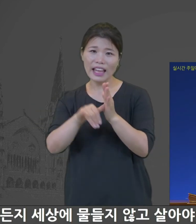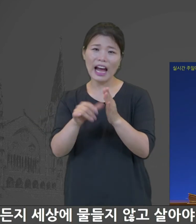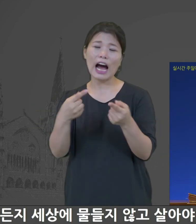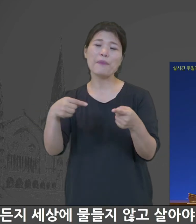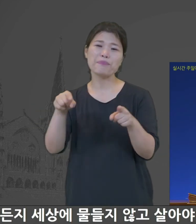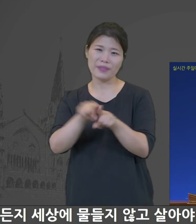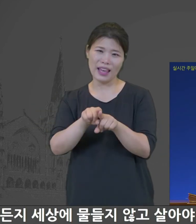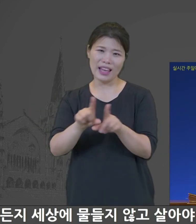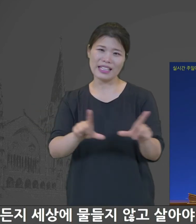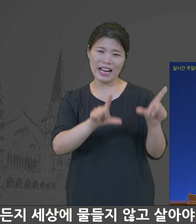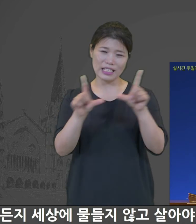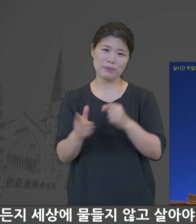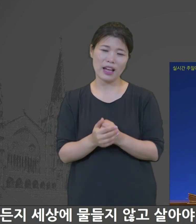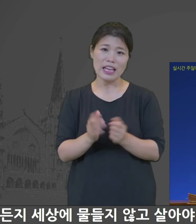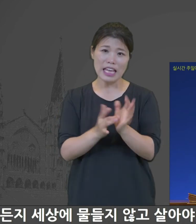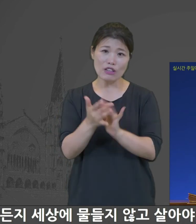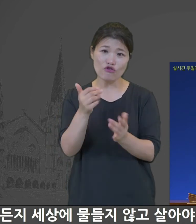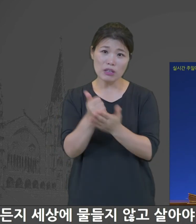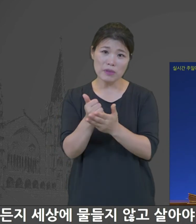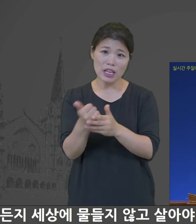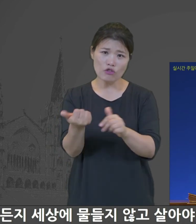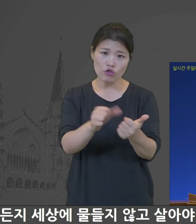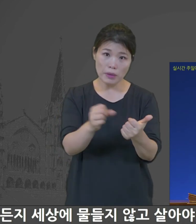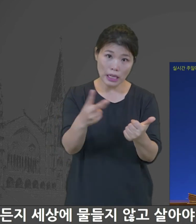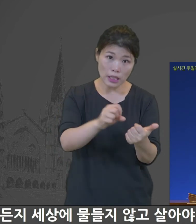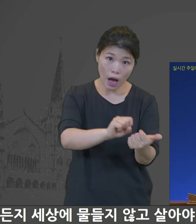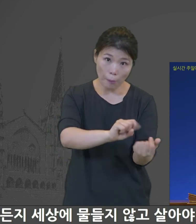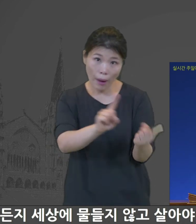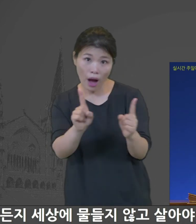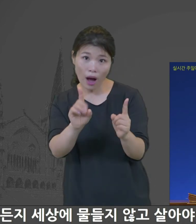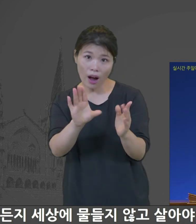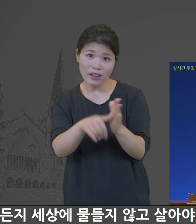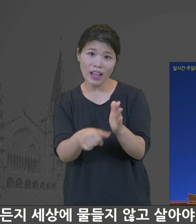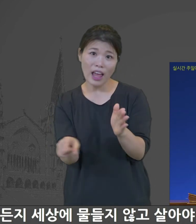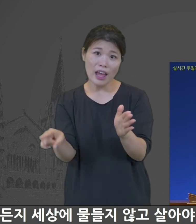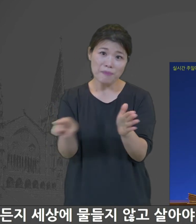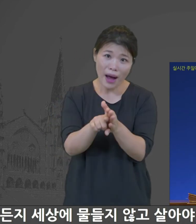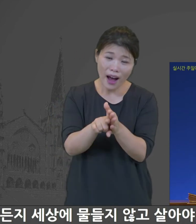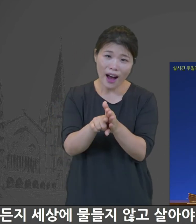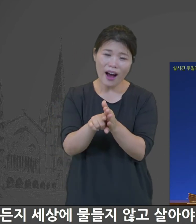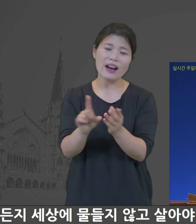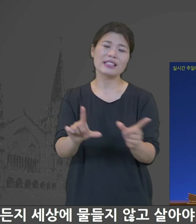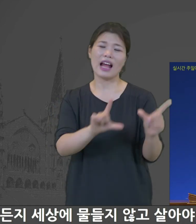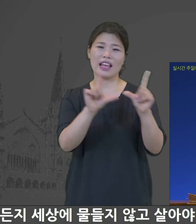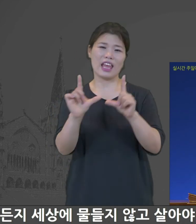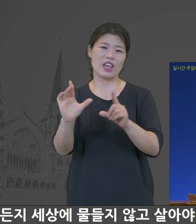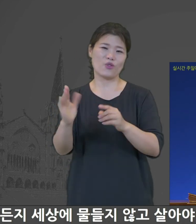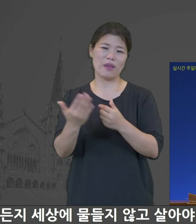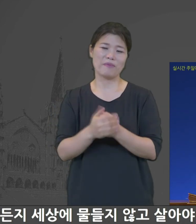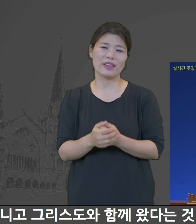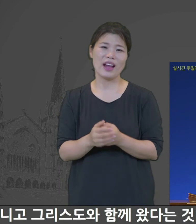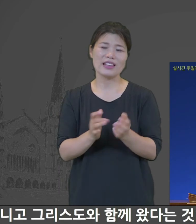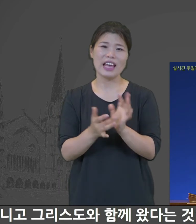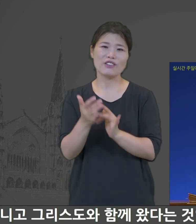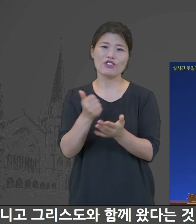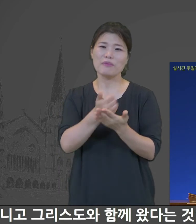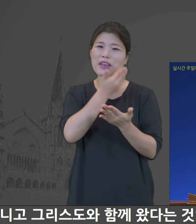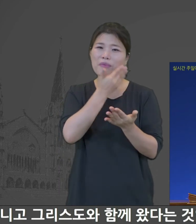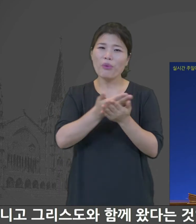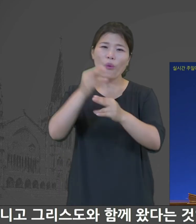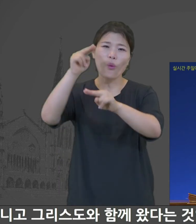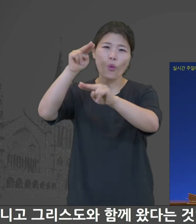예수님이 죽음에서 일어나실 때 거기에 붙어서 같이 일어난 겁니다. 그리고 예수님이 보좌에 앉으실 때 거기